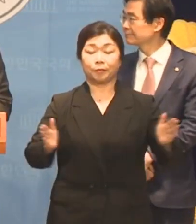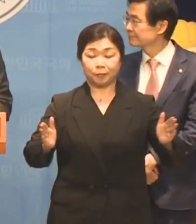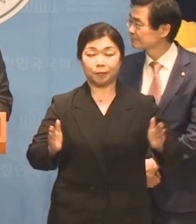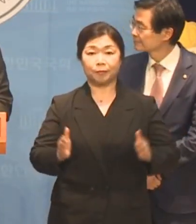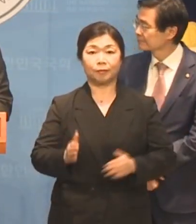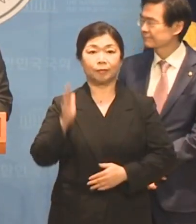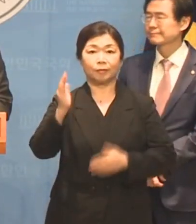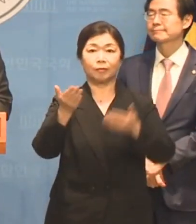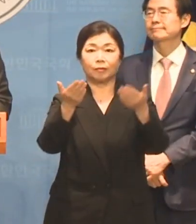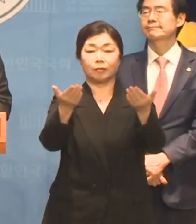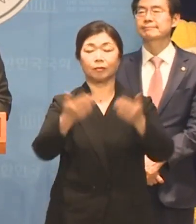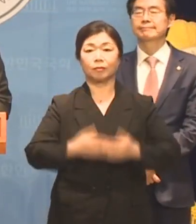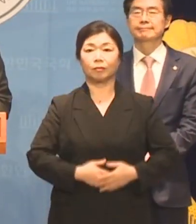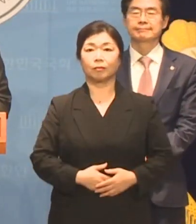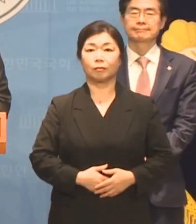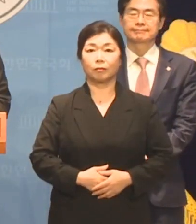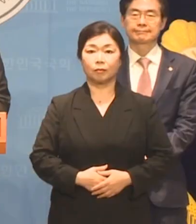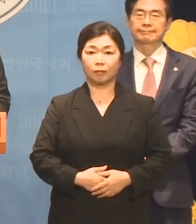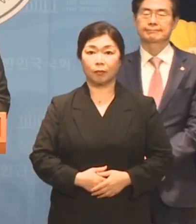시작하겠습니다.